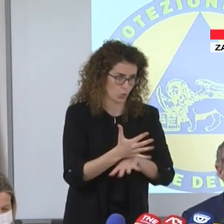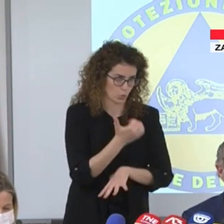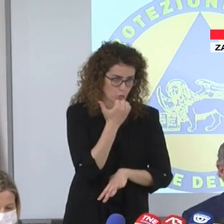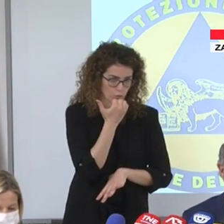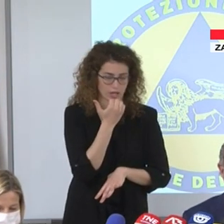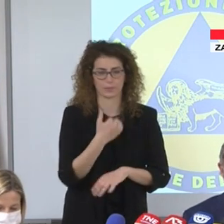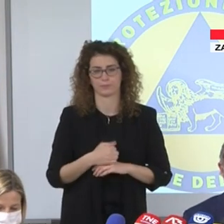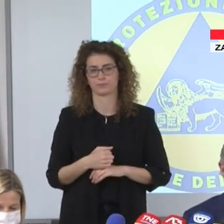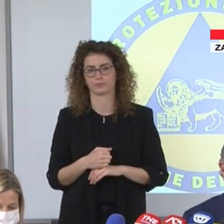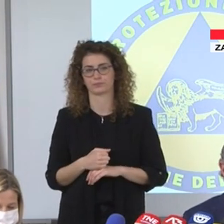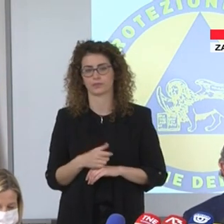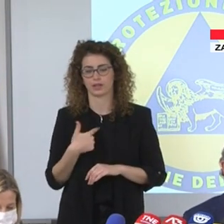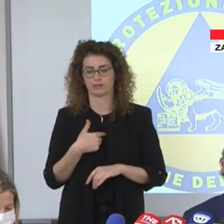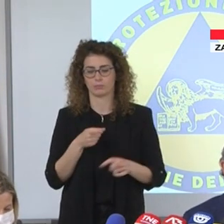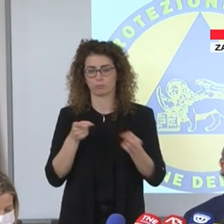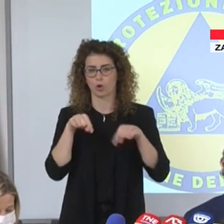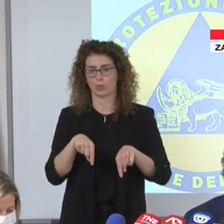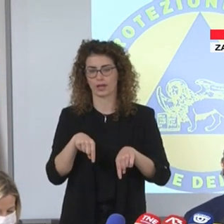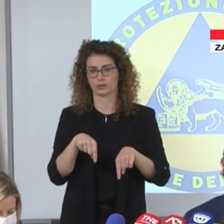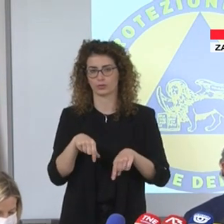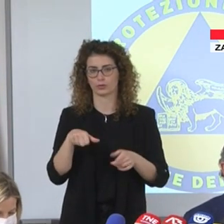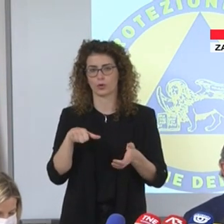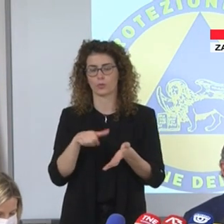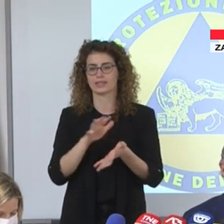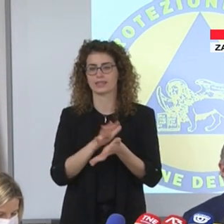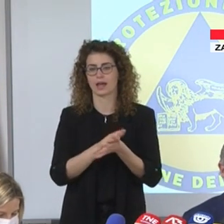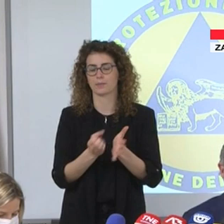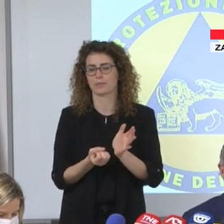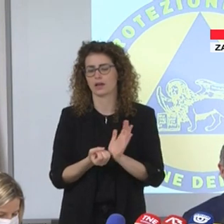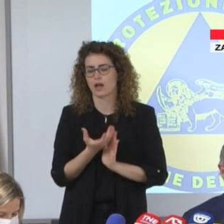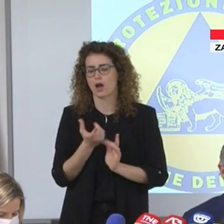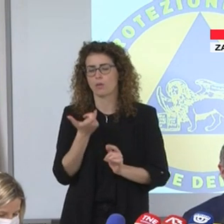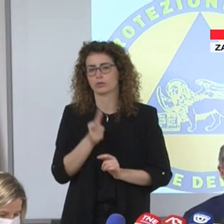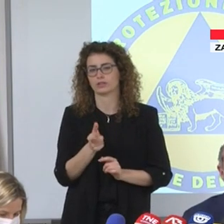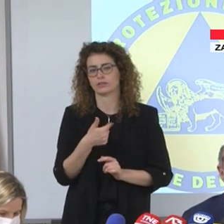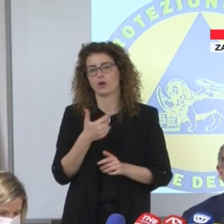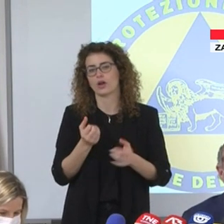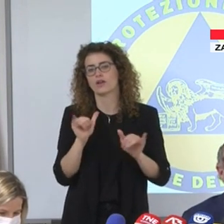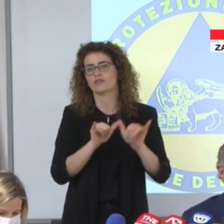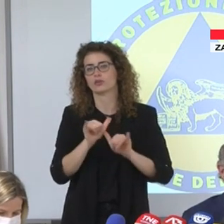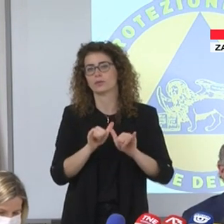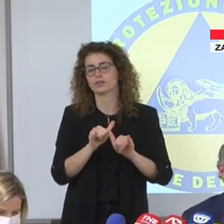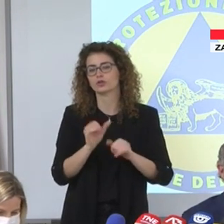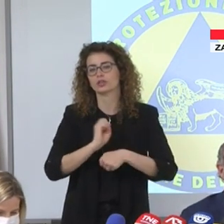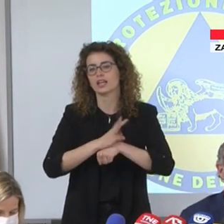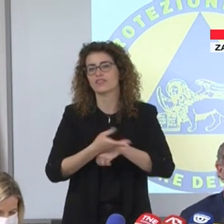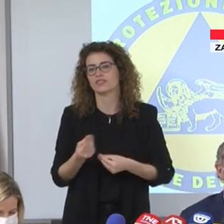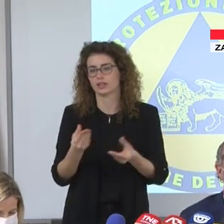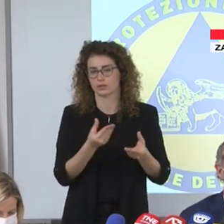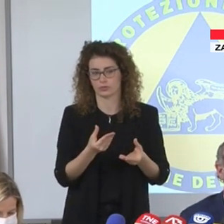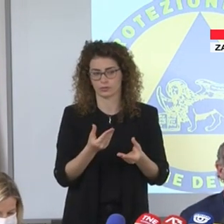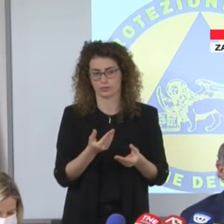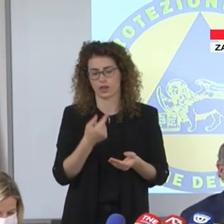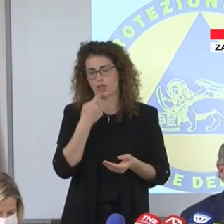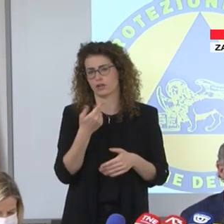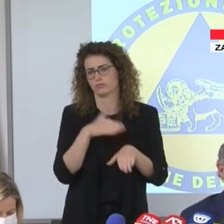interrompo. Lo dico, questo punto stampa nasce per dare informazione sul virus, e ve l'ho detto mille volte, perché noi avevamo un retaggio di